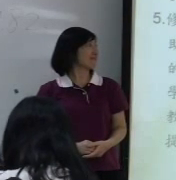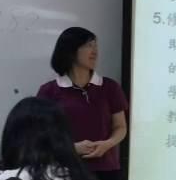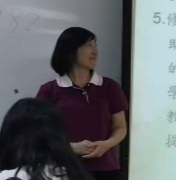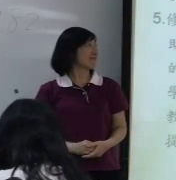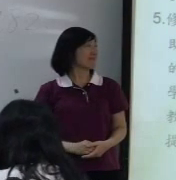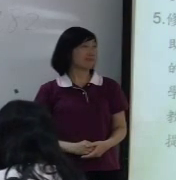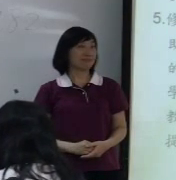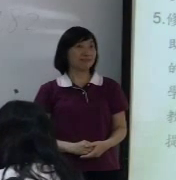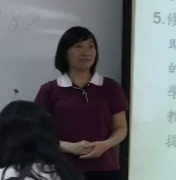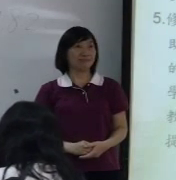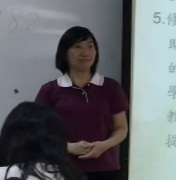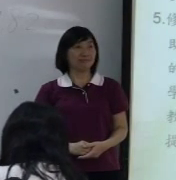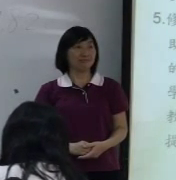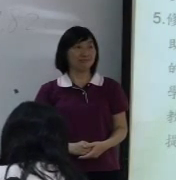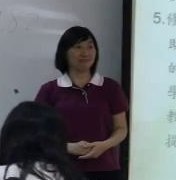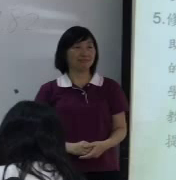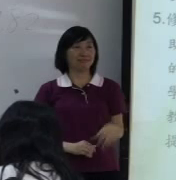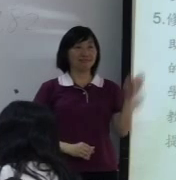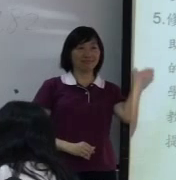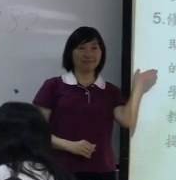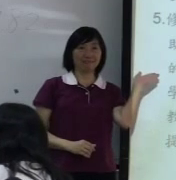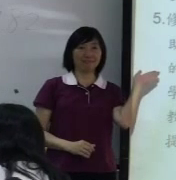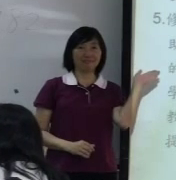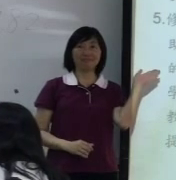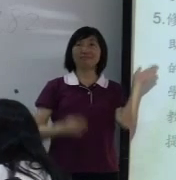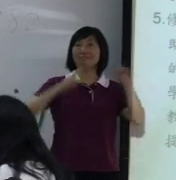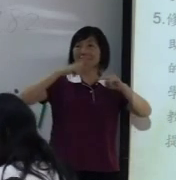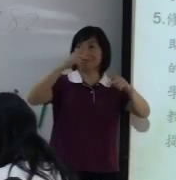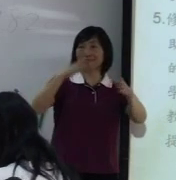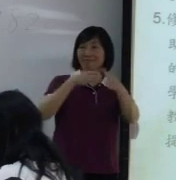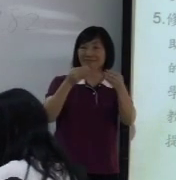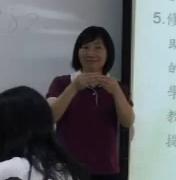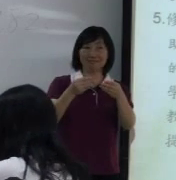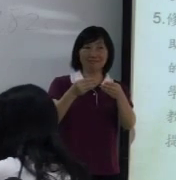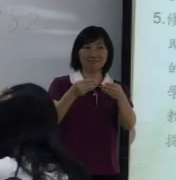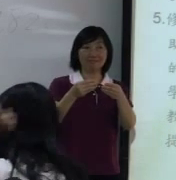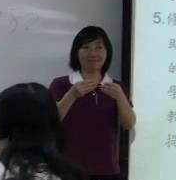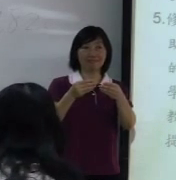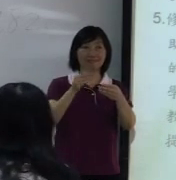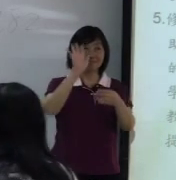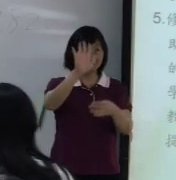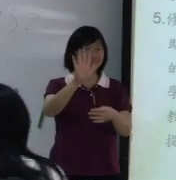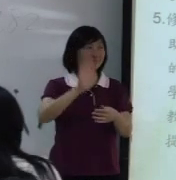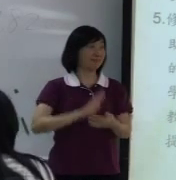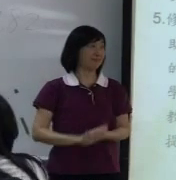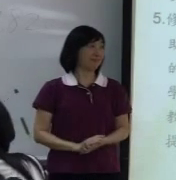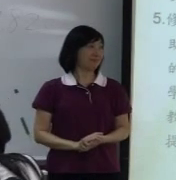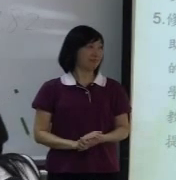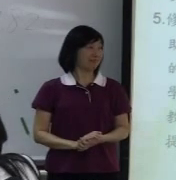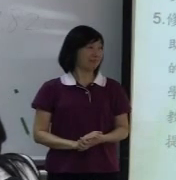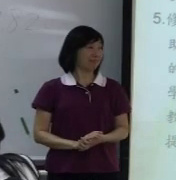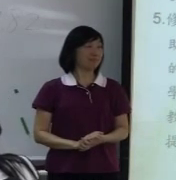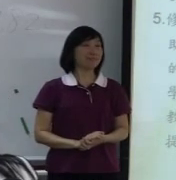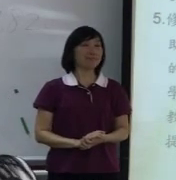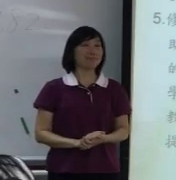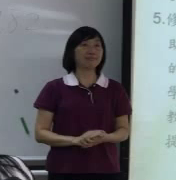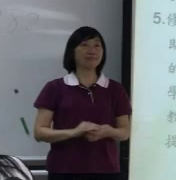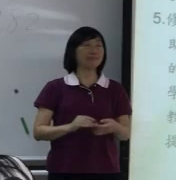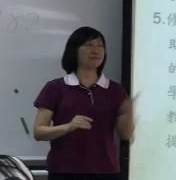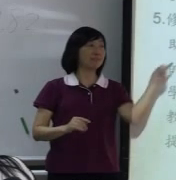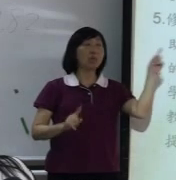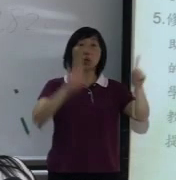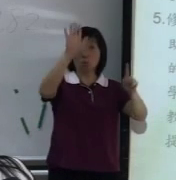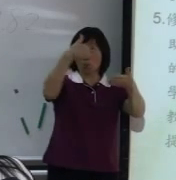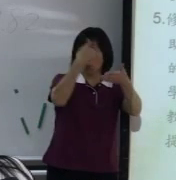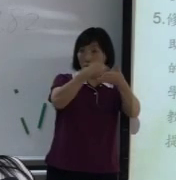个，修订版的词典呐，除了有平面的